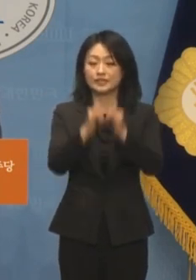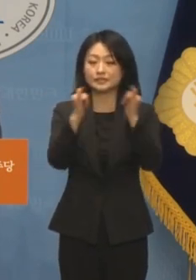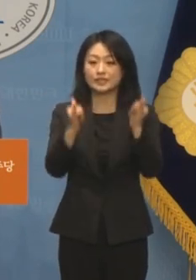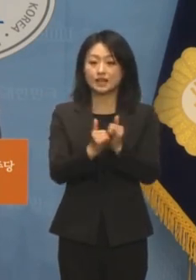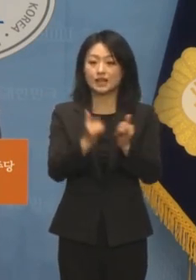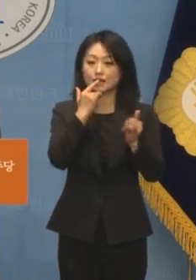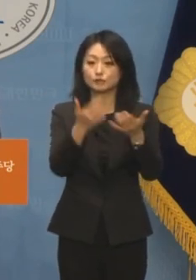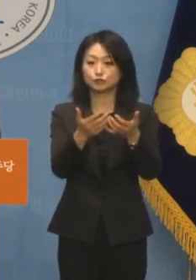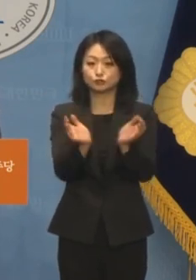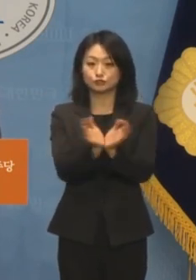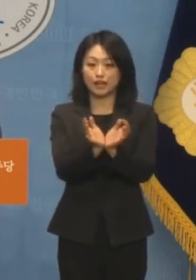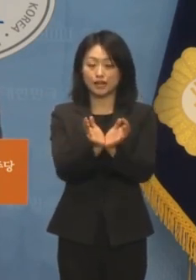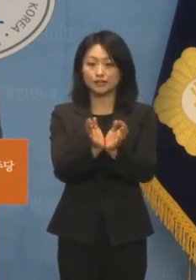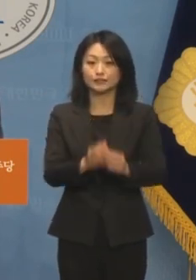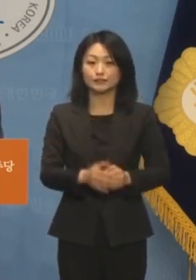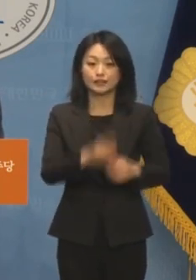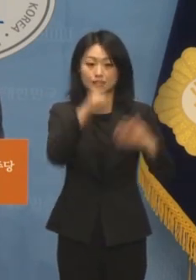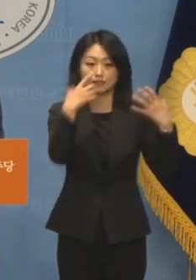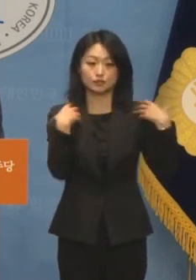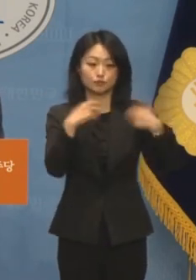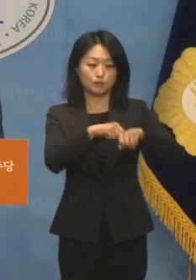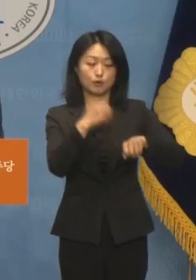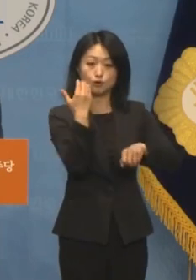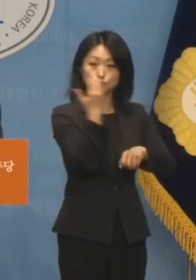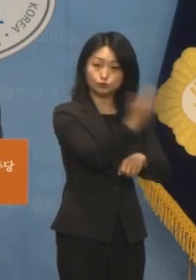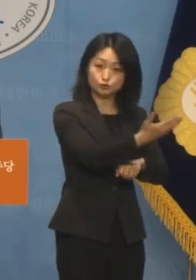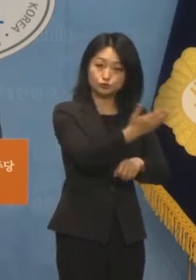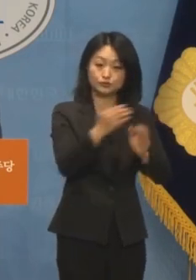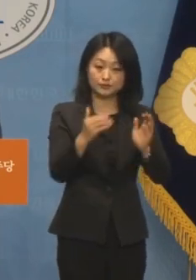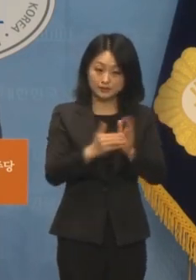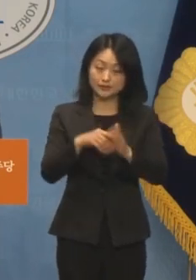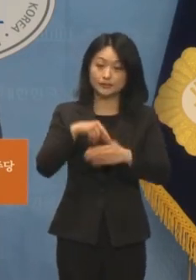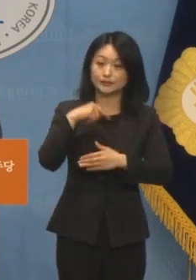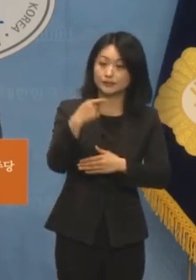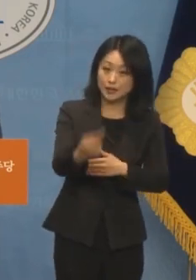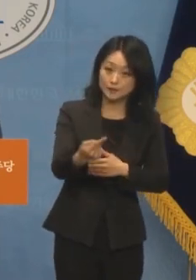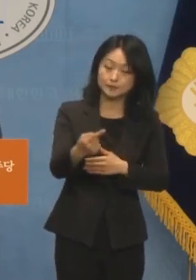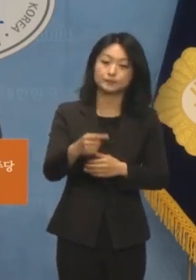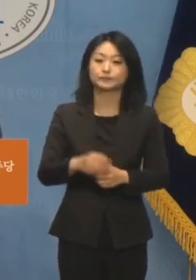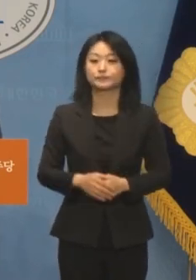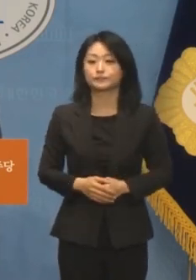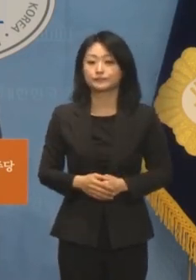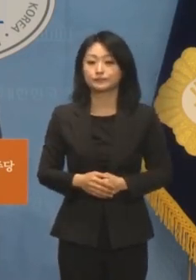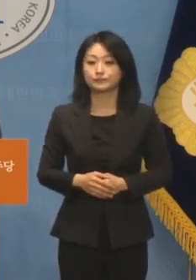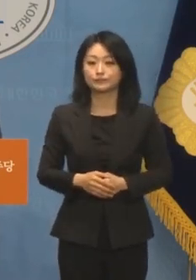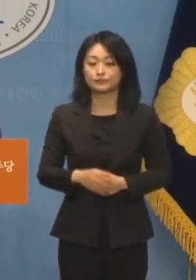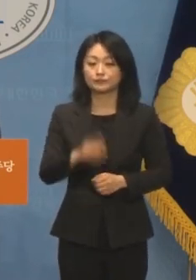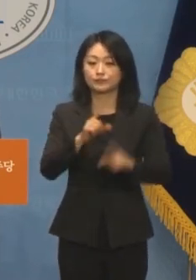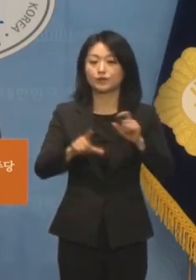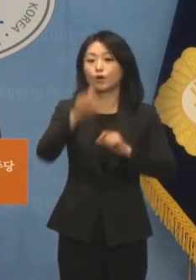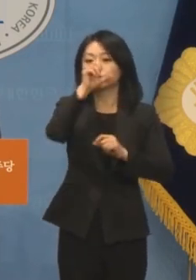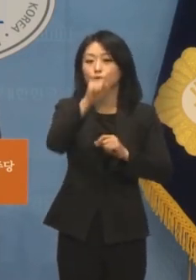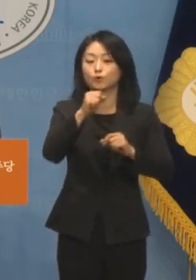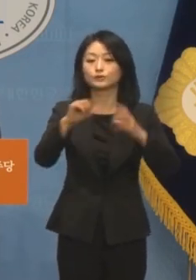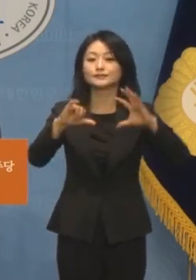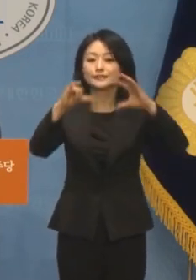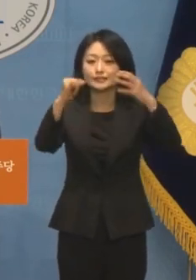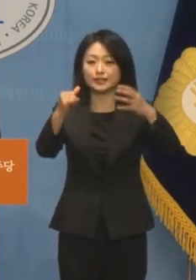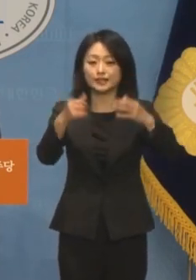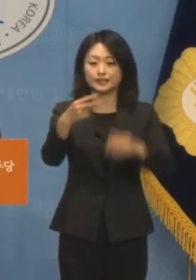사회민주당은 정권 심판에 머물지 않을 것입니다. 심판 너머의 세상,